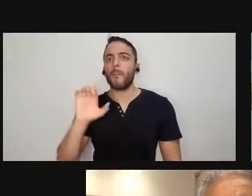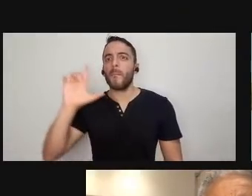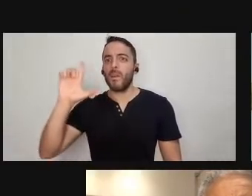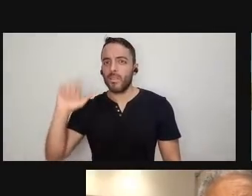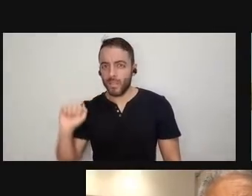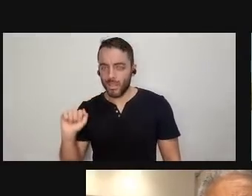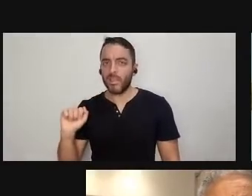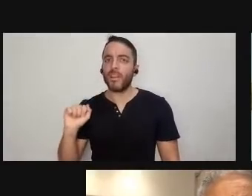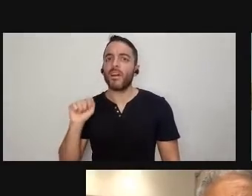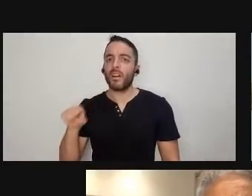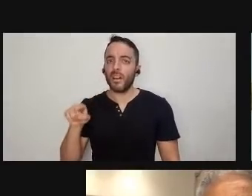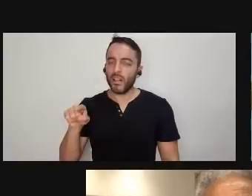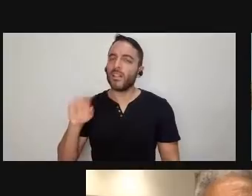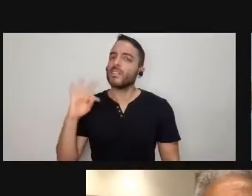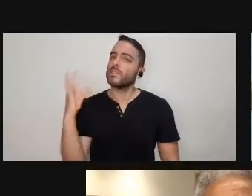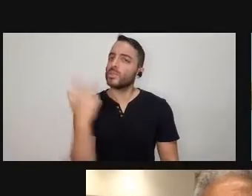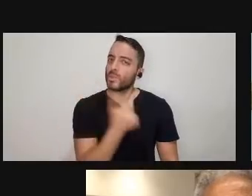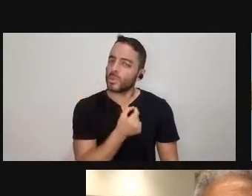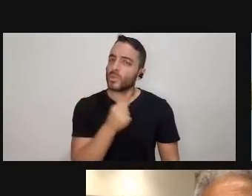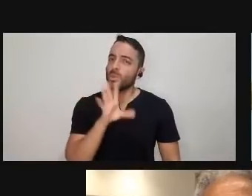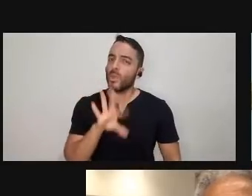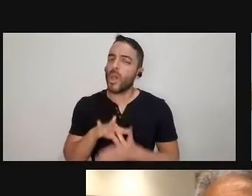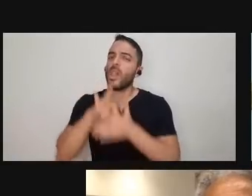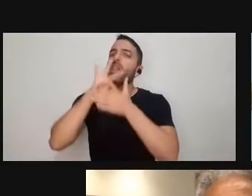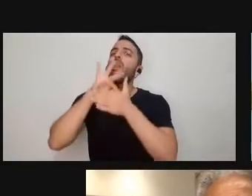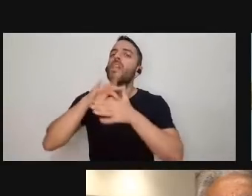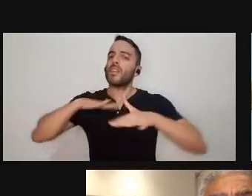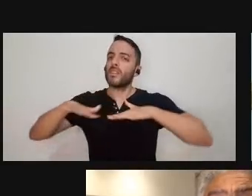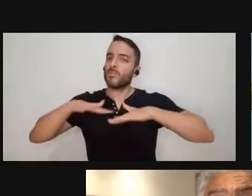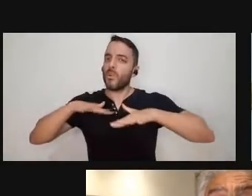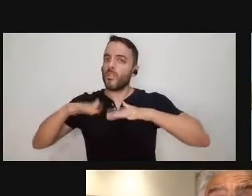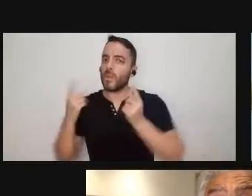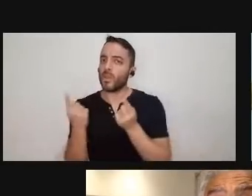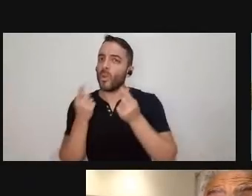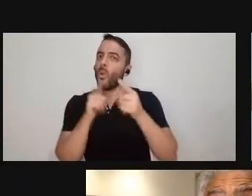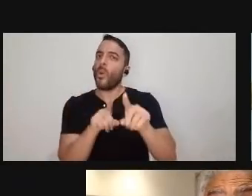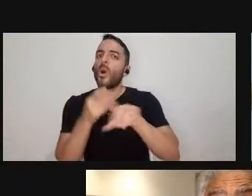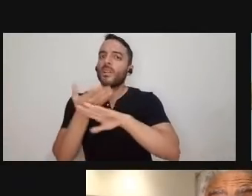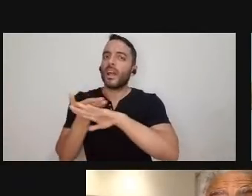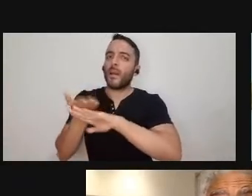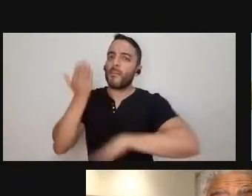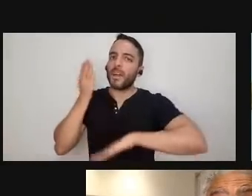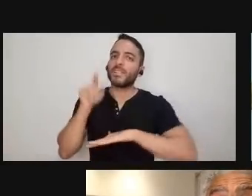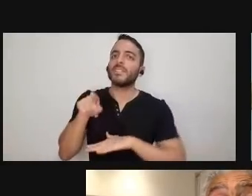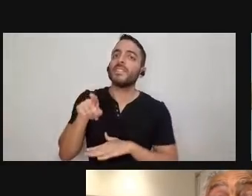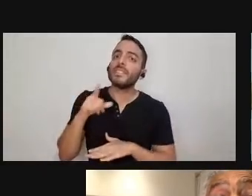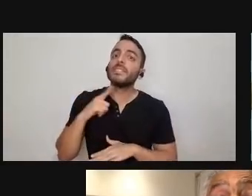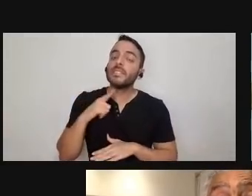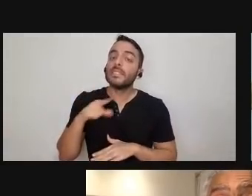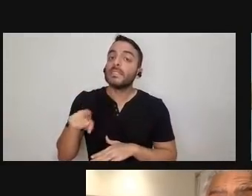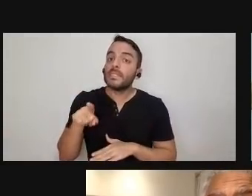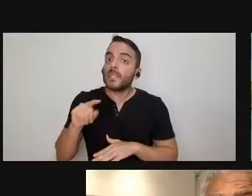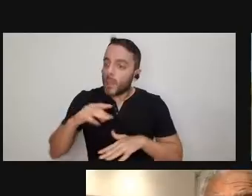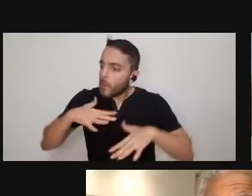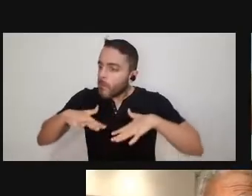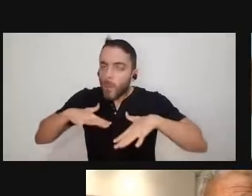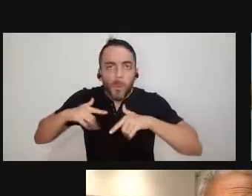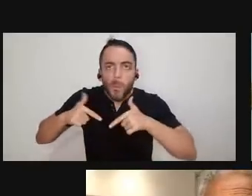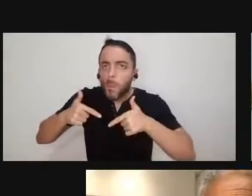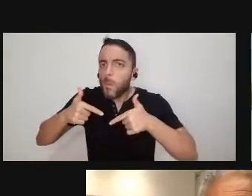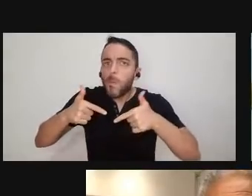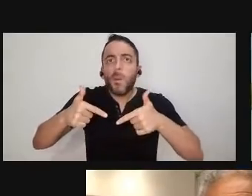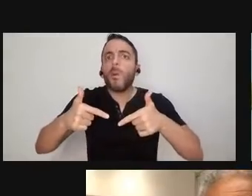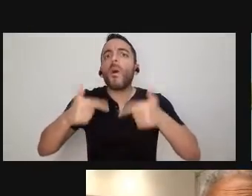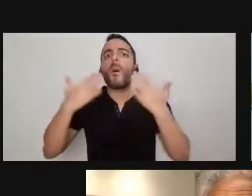e todas as grandes lideranças do movimento anti-apartheid se manifestavam de uma forma mais visível